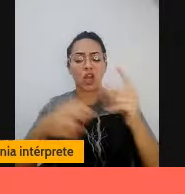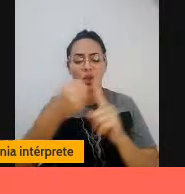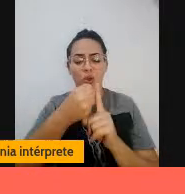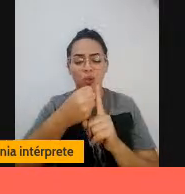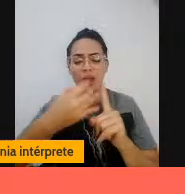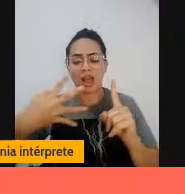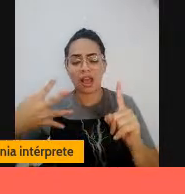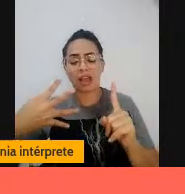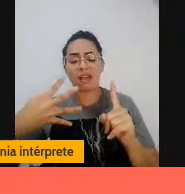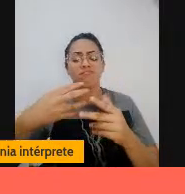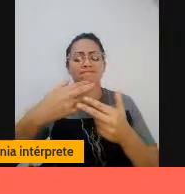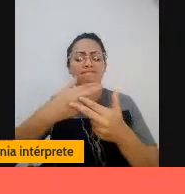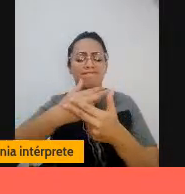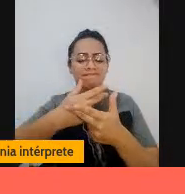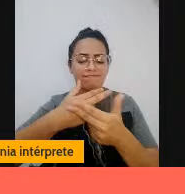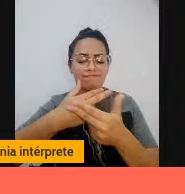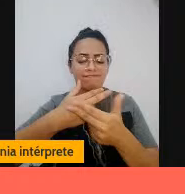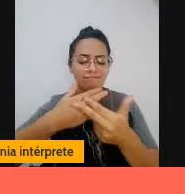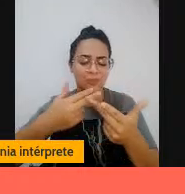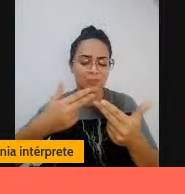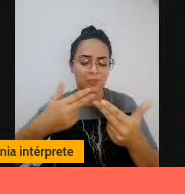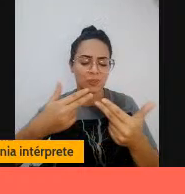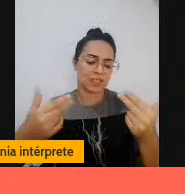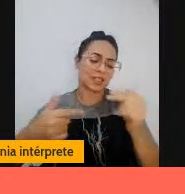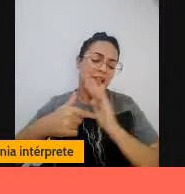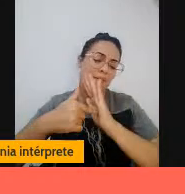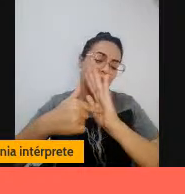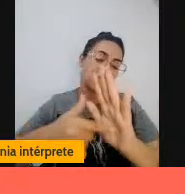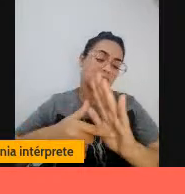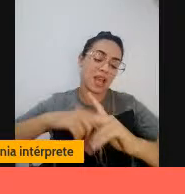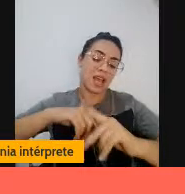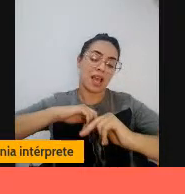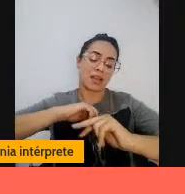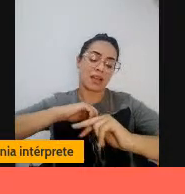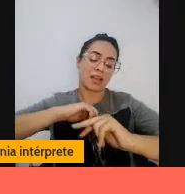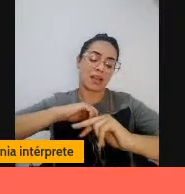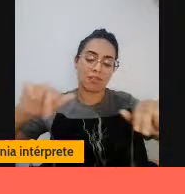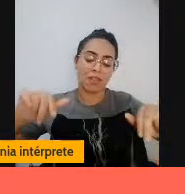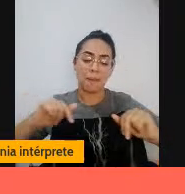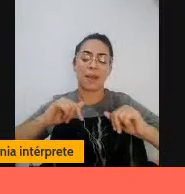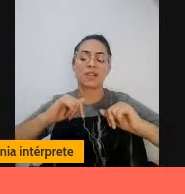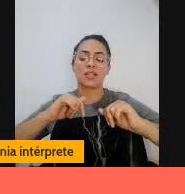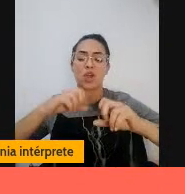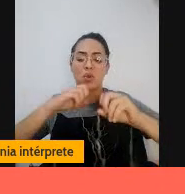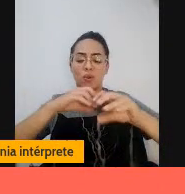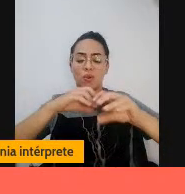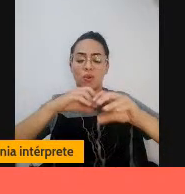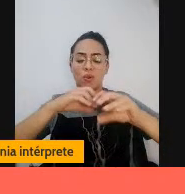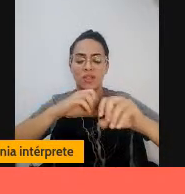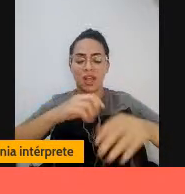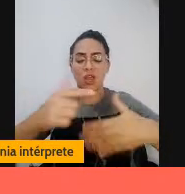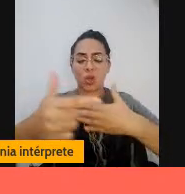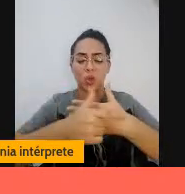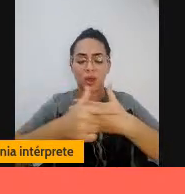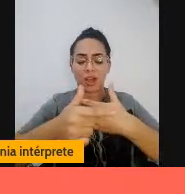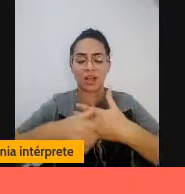isso trazer, né, diferentes formas de enxergar a educação, de enxergar o papel do centro, de enxergar a